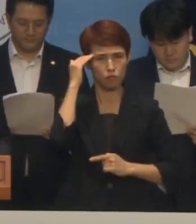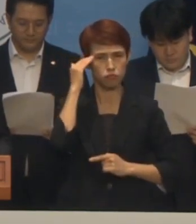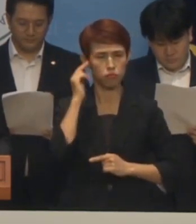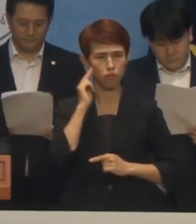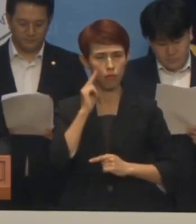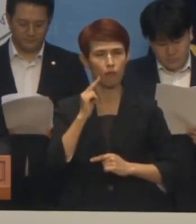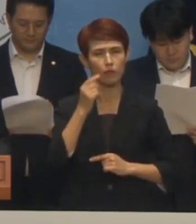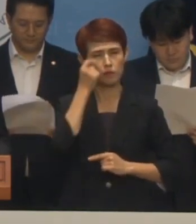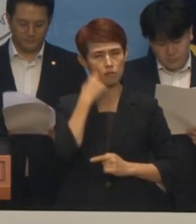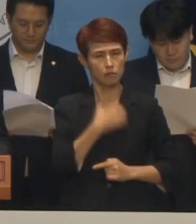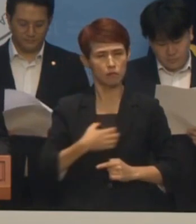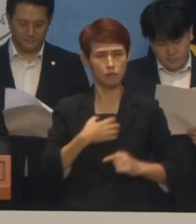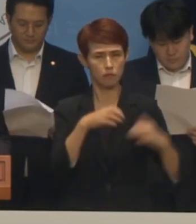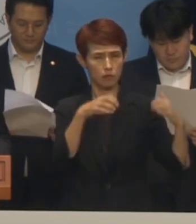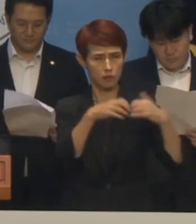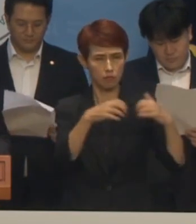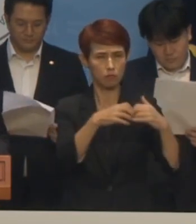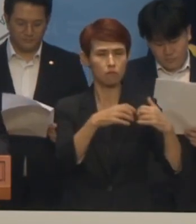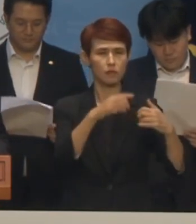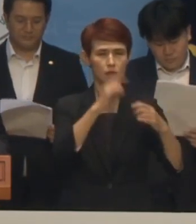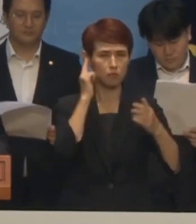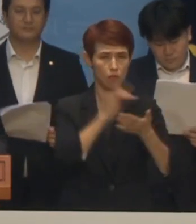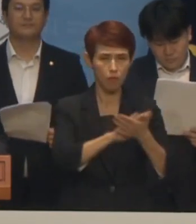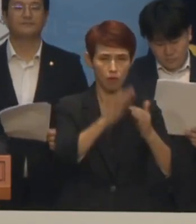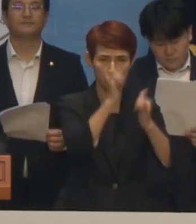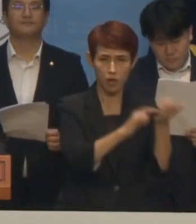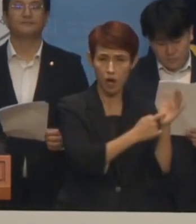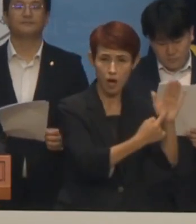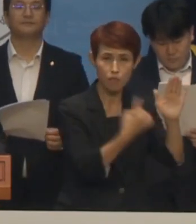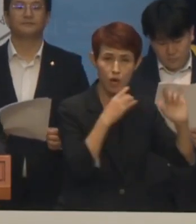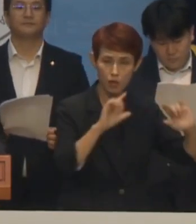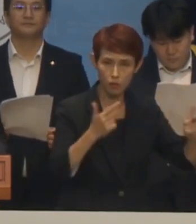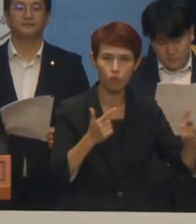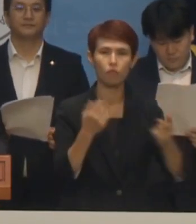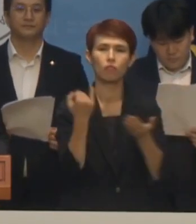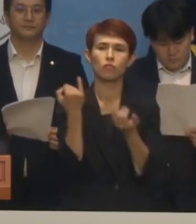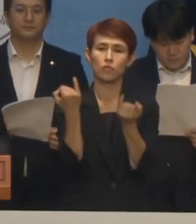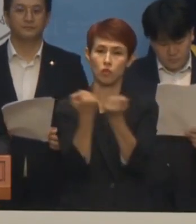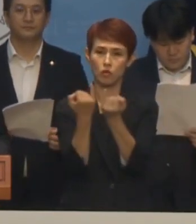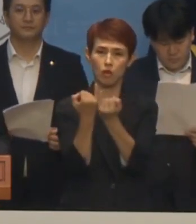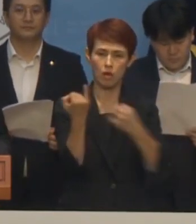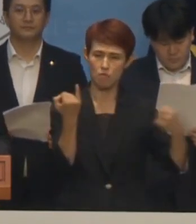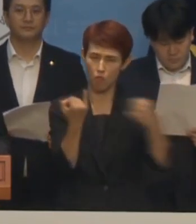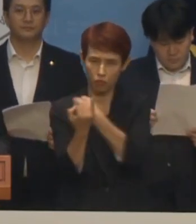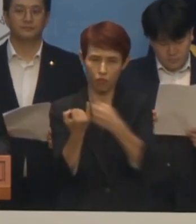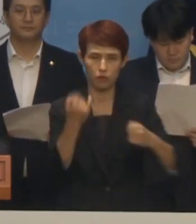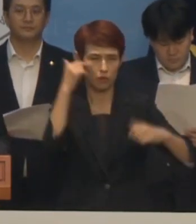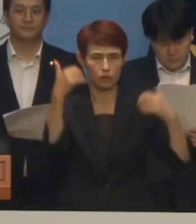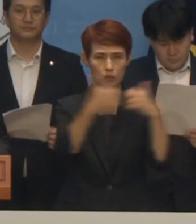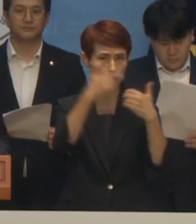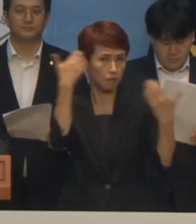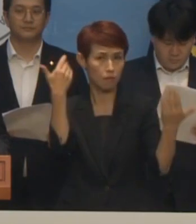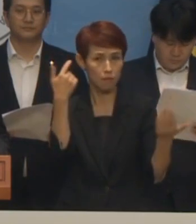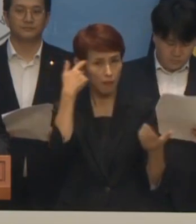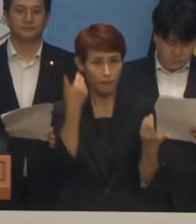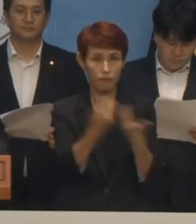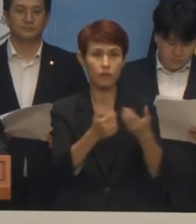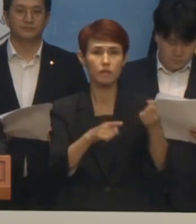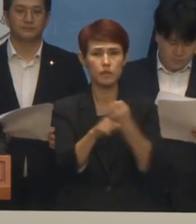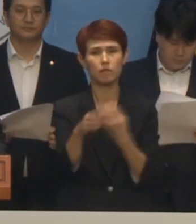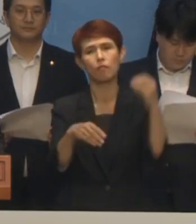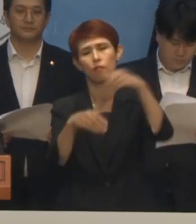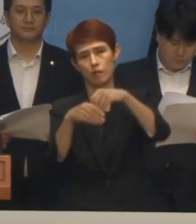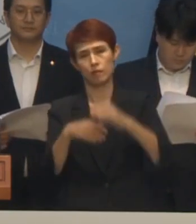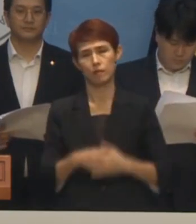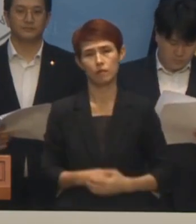역사만을 알리는 상징물이 아니라 여성에 대한 폭력과 전쟁 범죄를 반대하는 보편적인 의미를 지니고 있습니다.